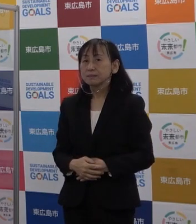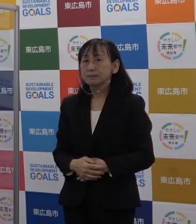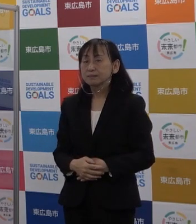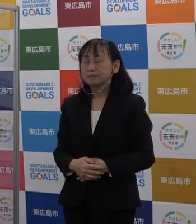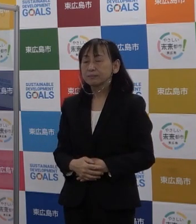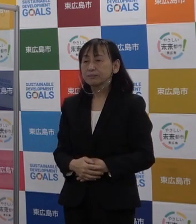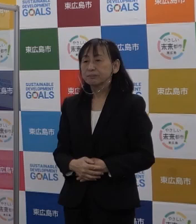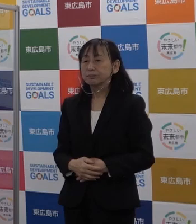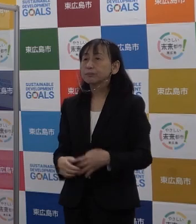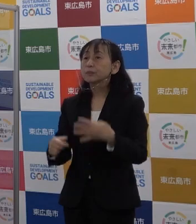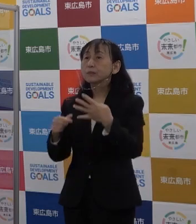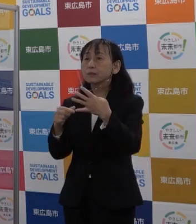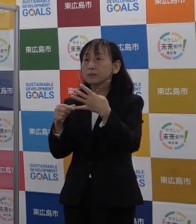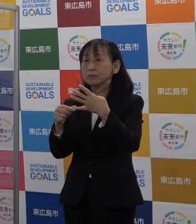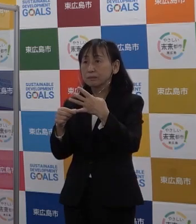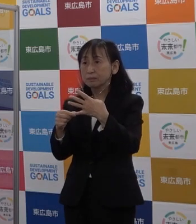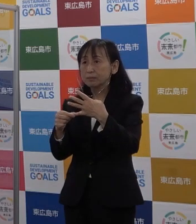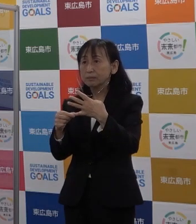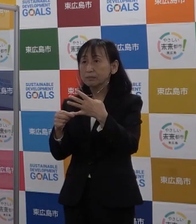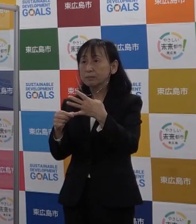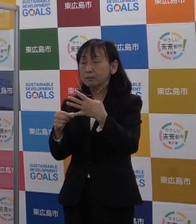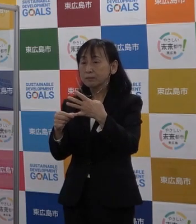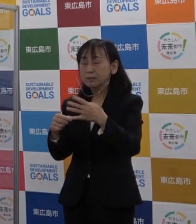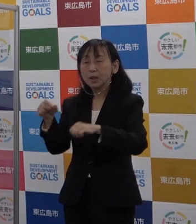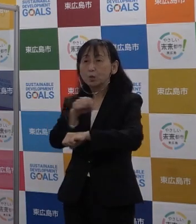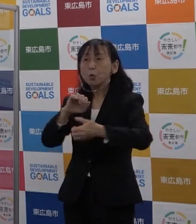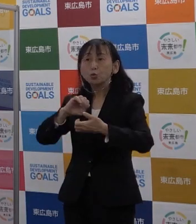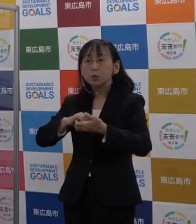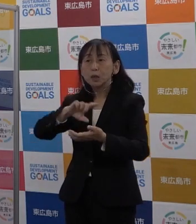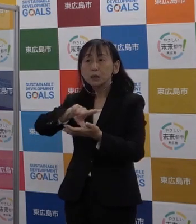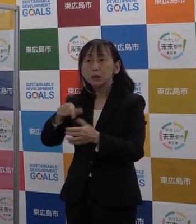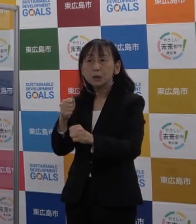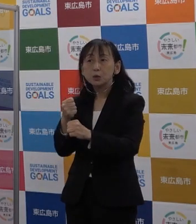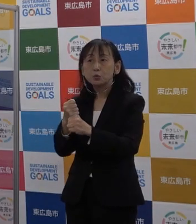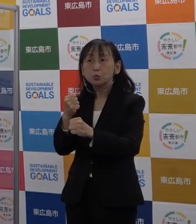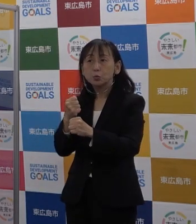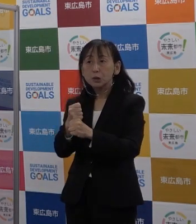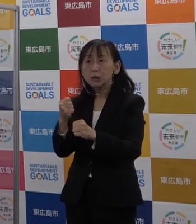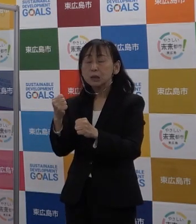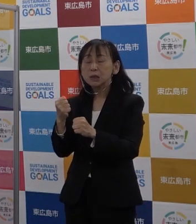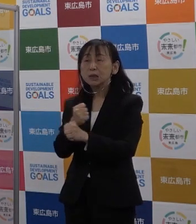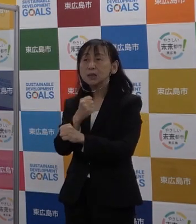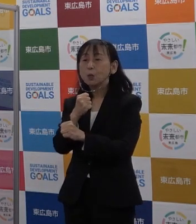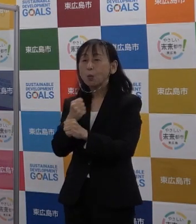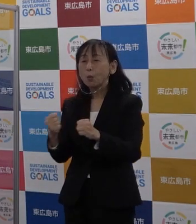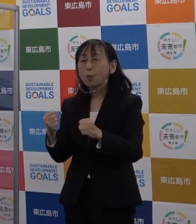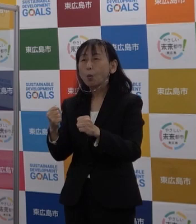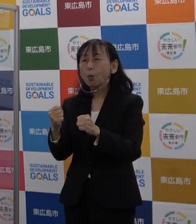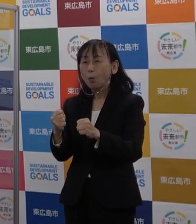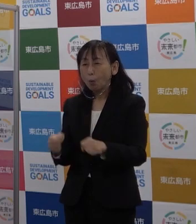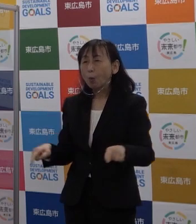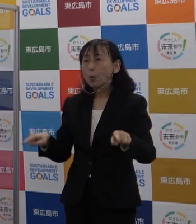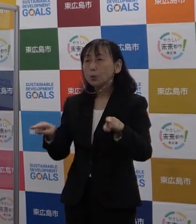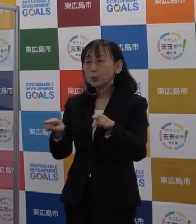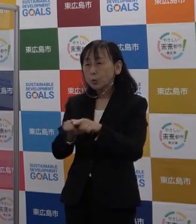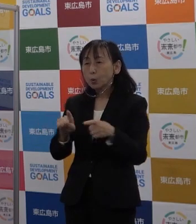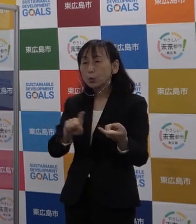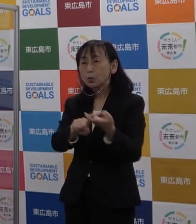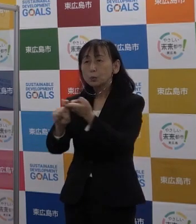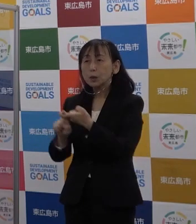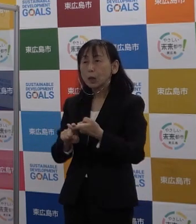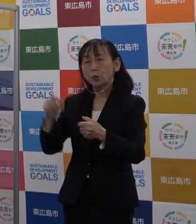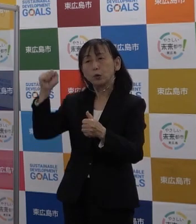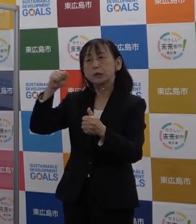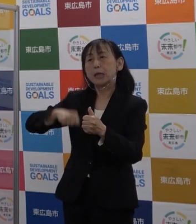最後が特定地域づくり事業を協同組合の認定